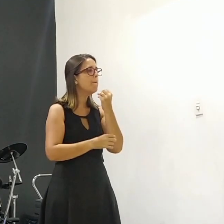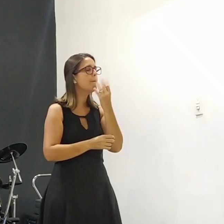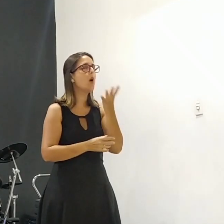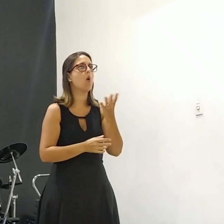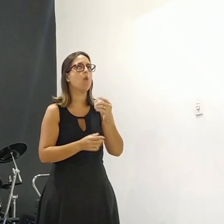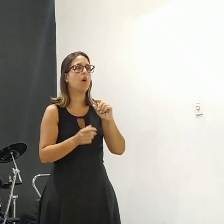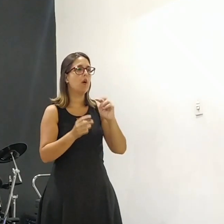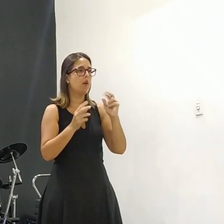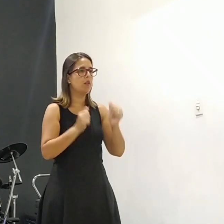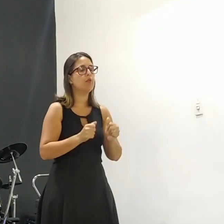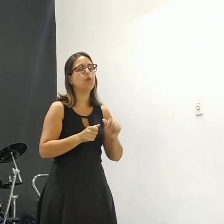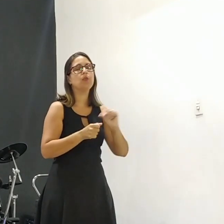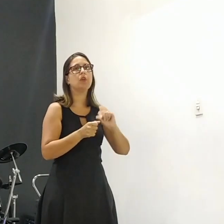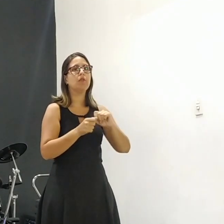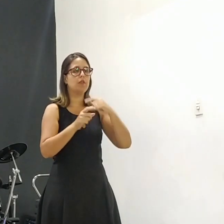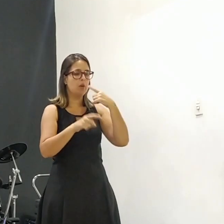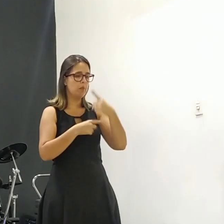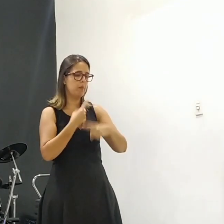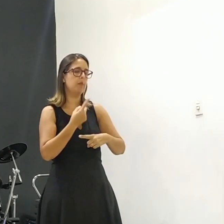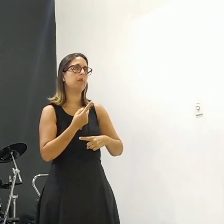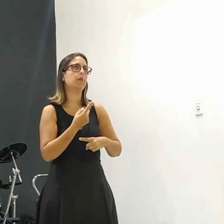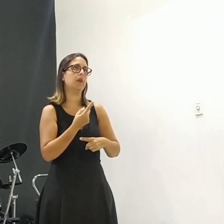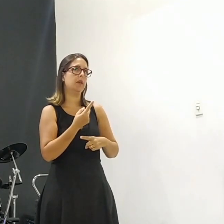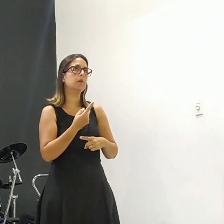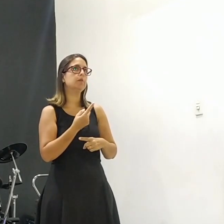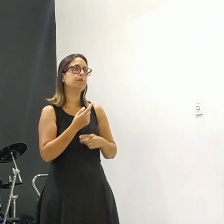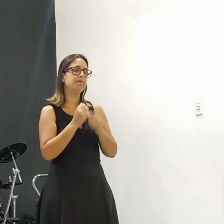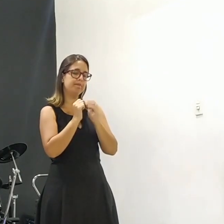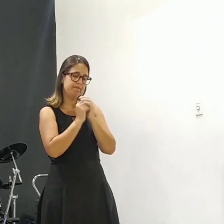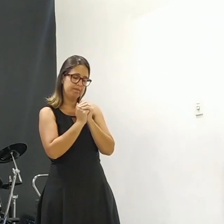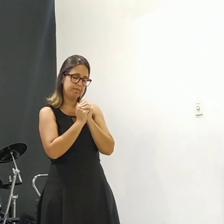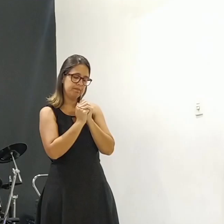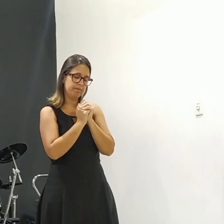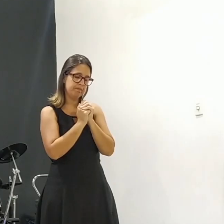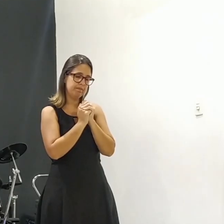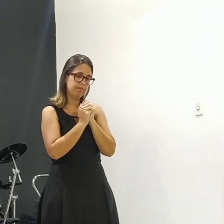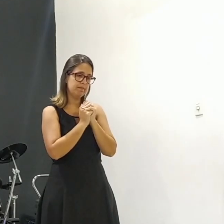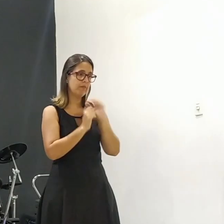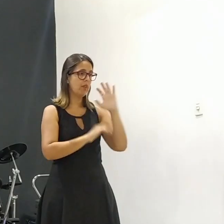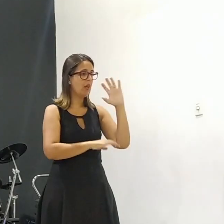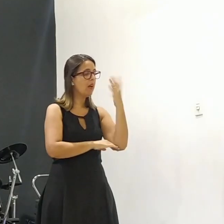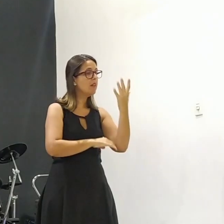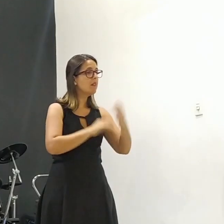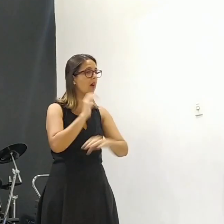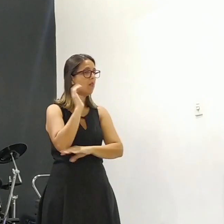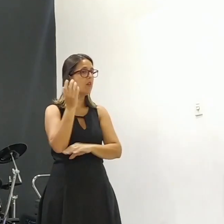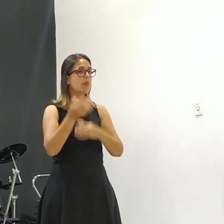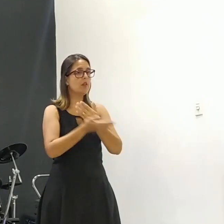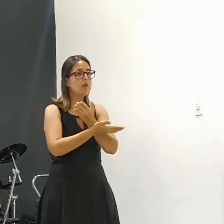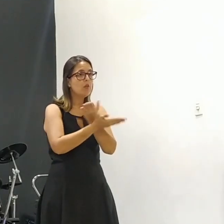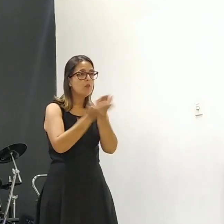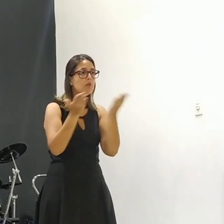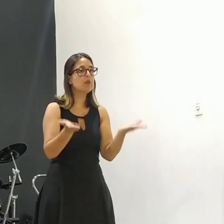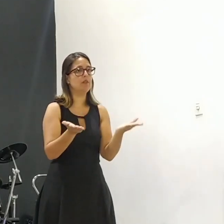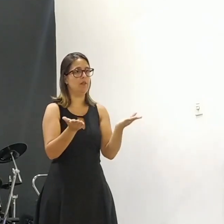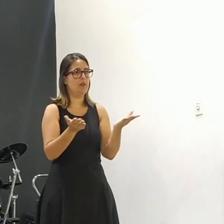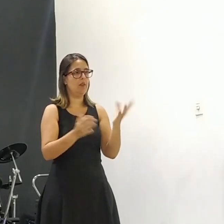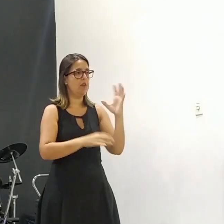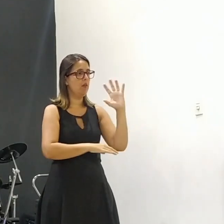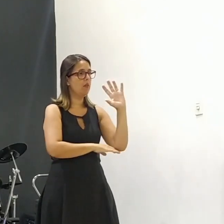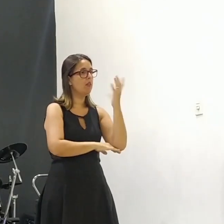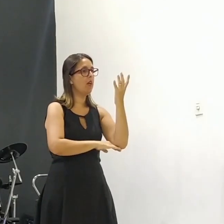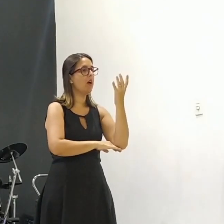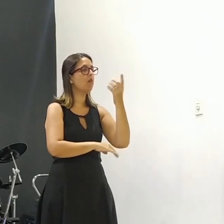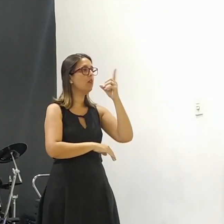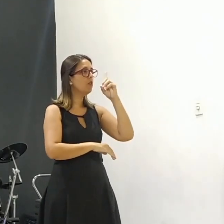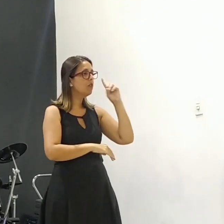fizer prosperará. Amém? As árvores são vocês. Você é a árvore de